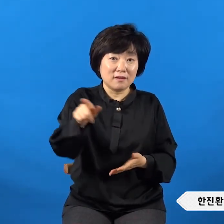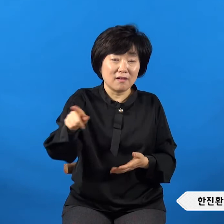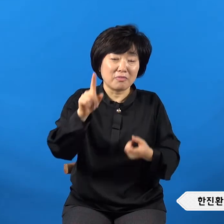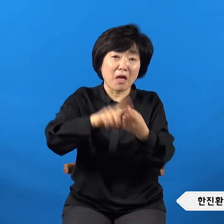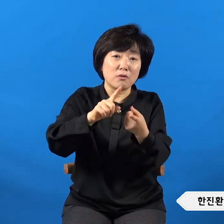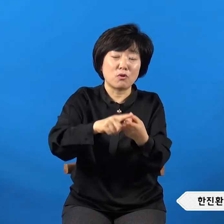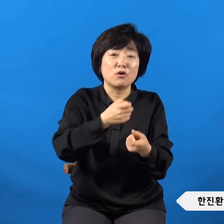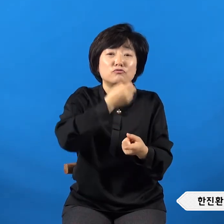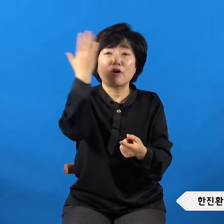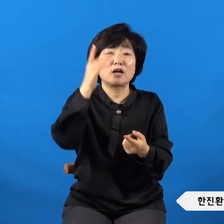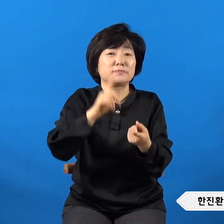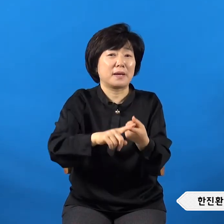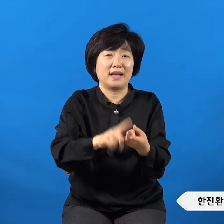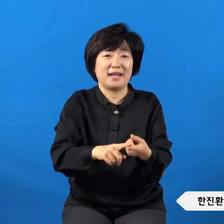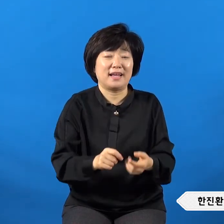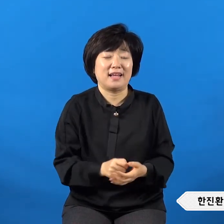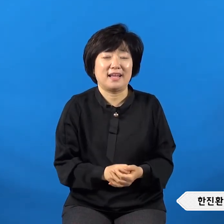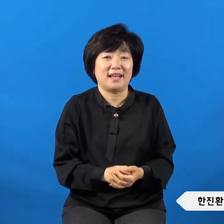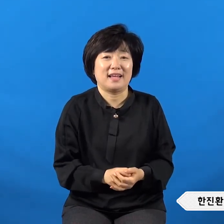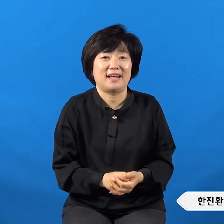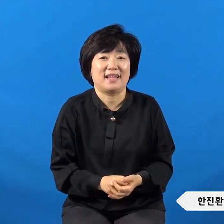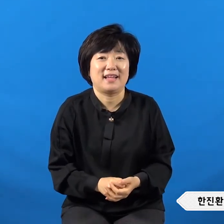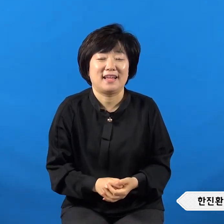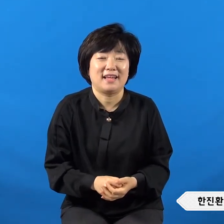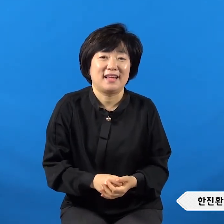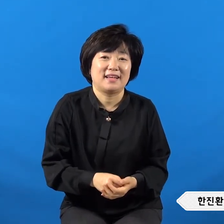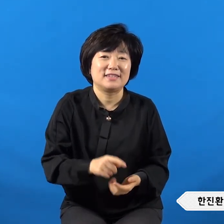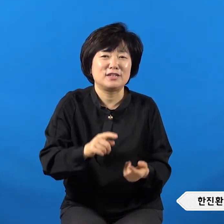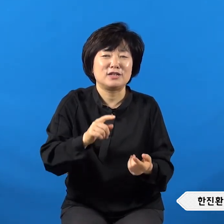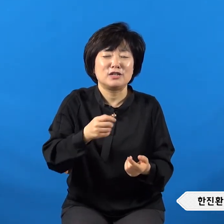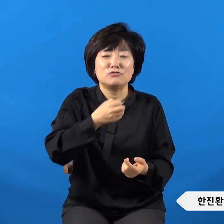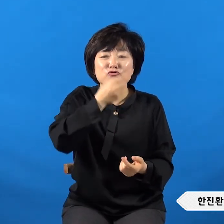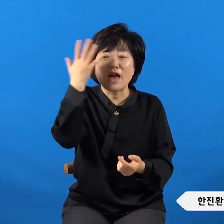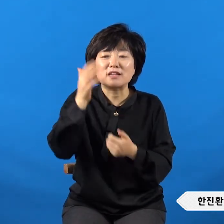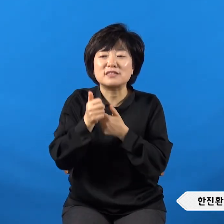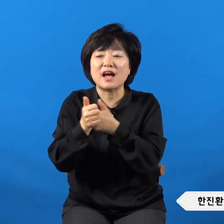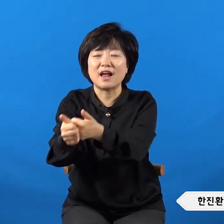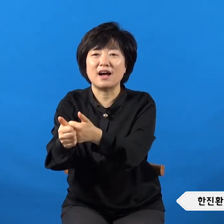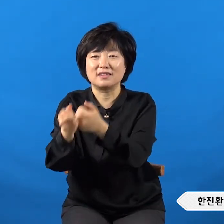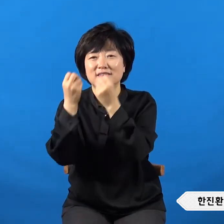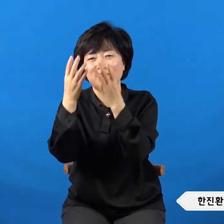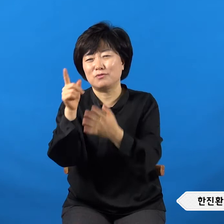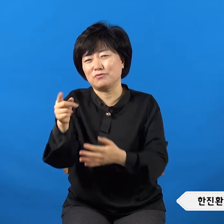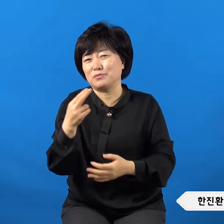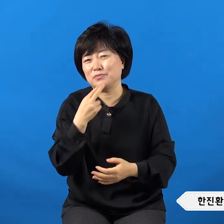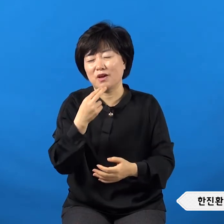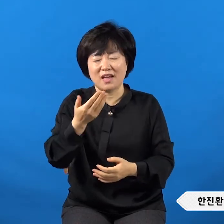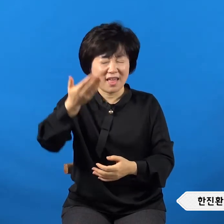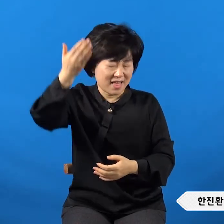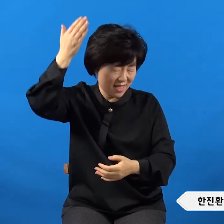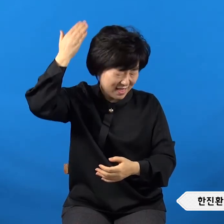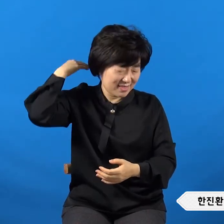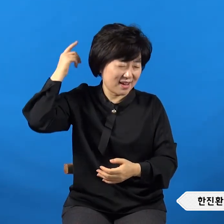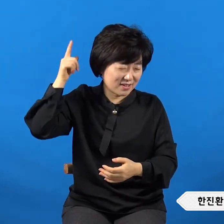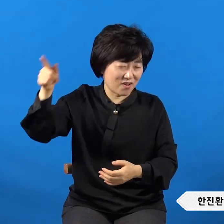있으면 다시 넓어집니다. 새로운 것이 어디 있습니까? 유행이라는 것이 무슨 다 옛날에 했던 것도